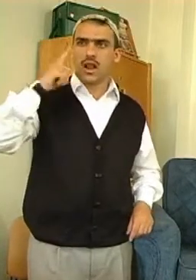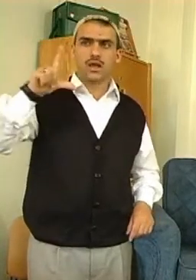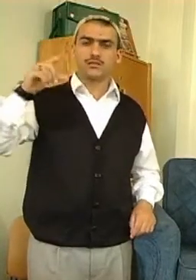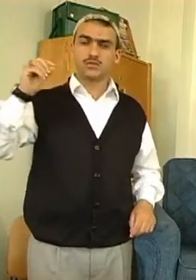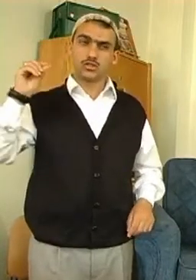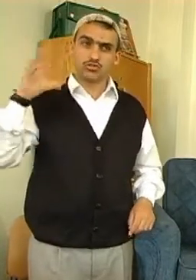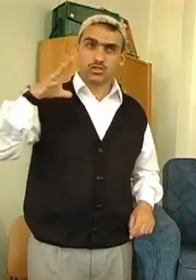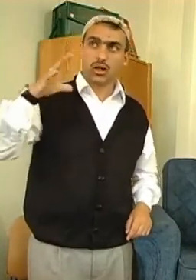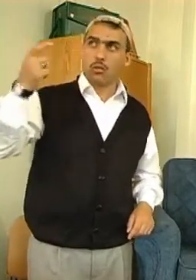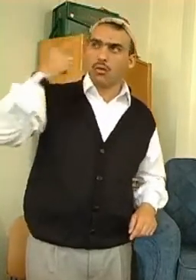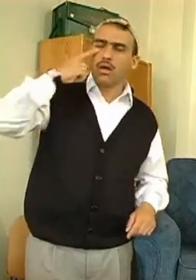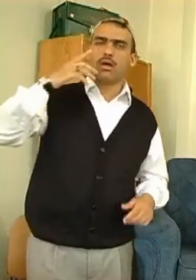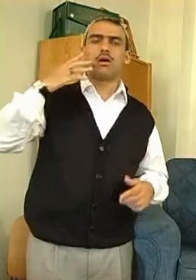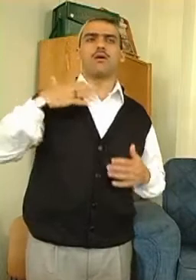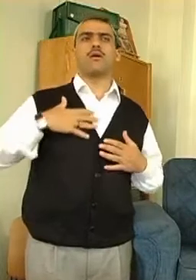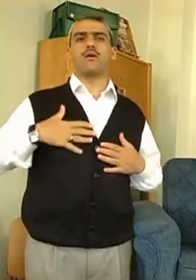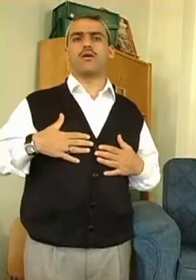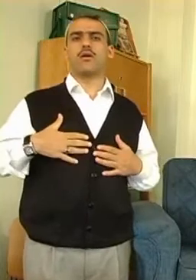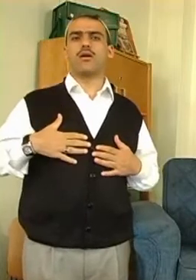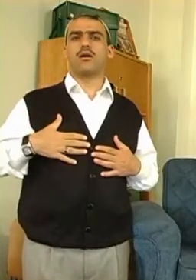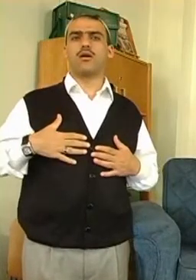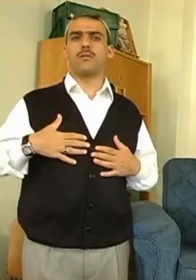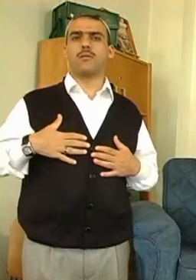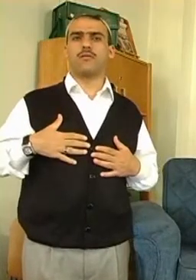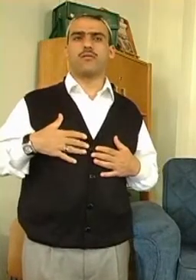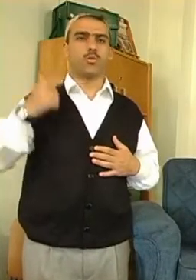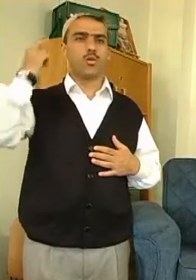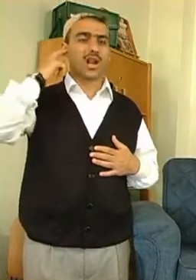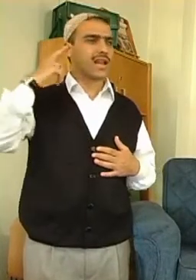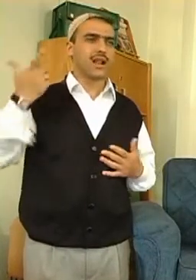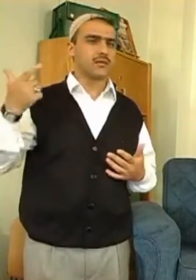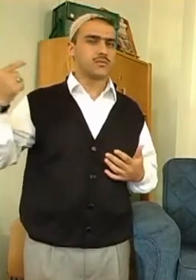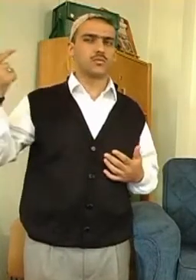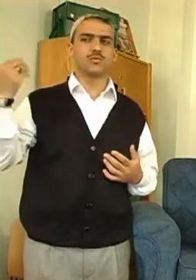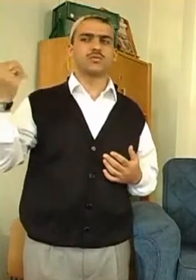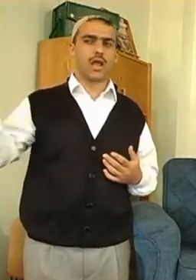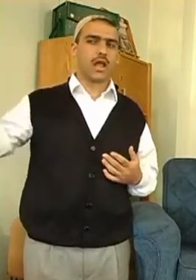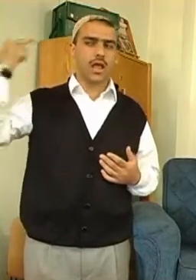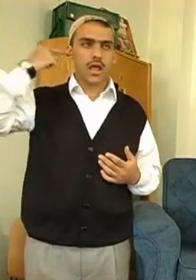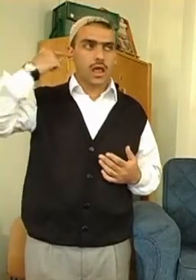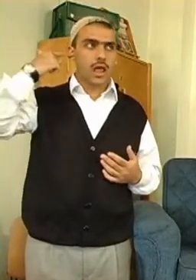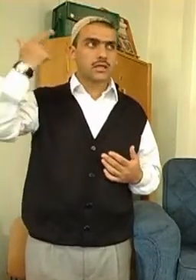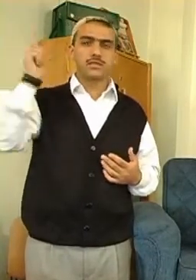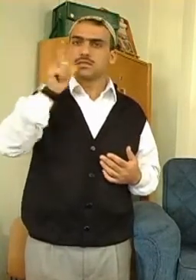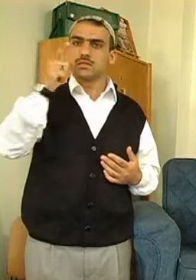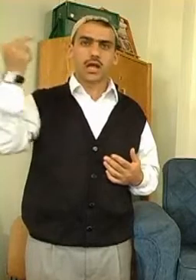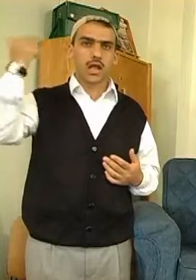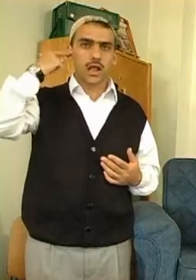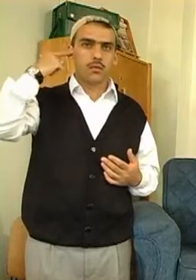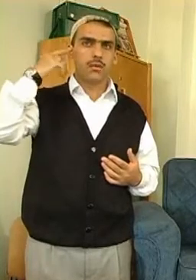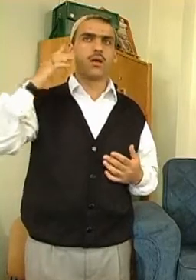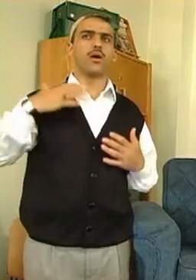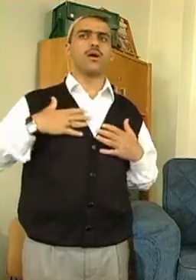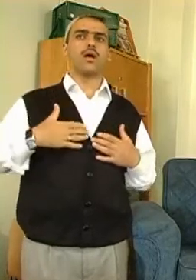farkı var. Onun için en büyük ihtiyaç kalbin ihtiyacıdır. Onun için ayna-i samet kalptir diyor. Artık tafsiratına girmeyelim,